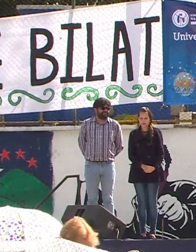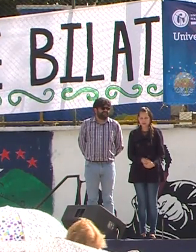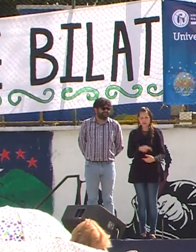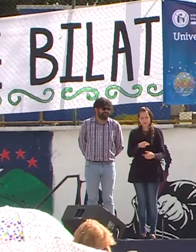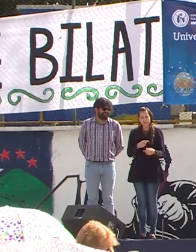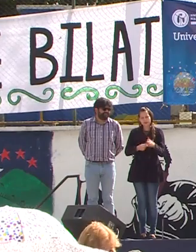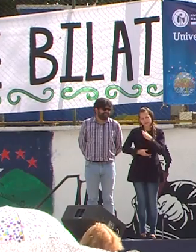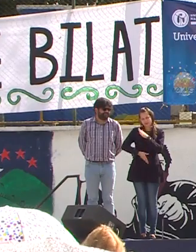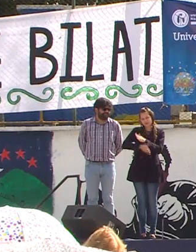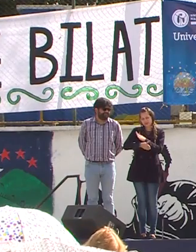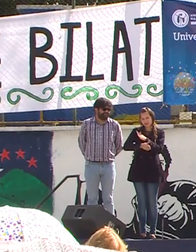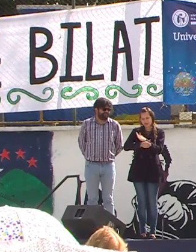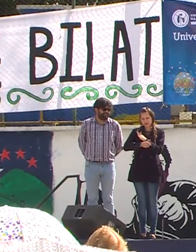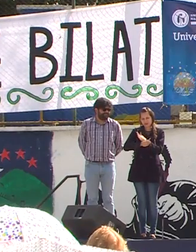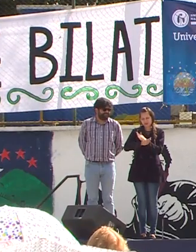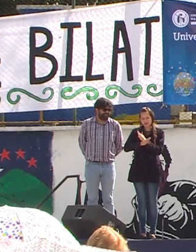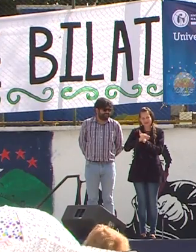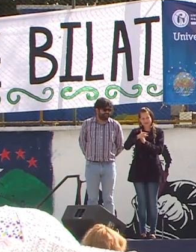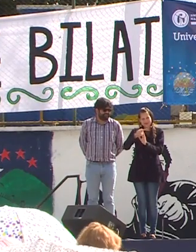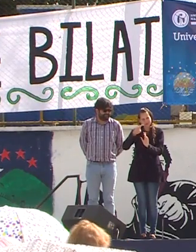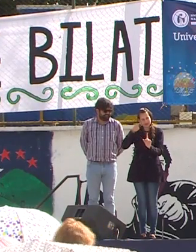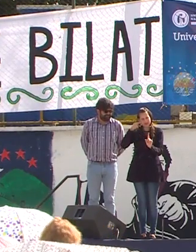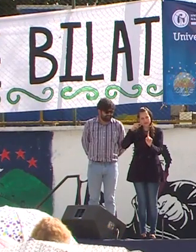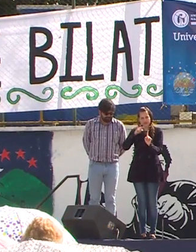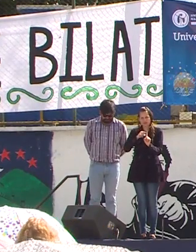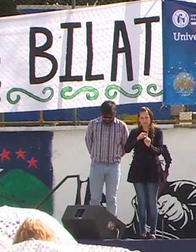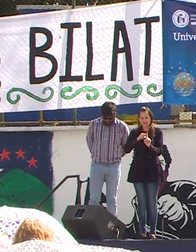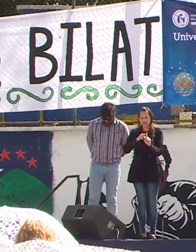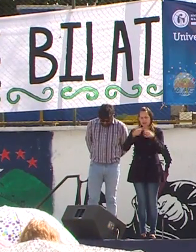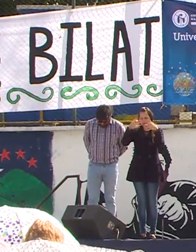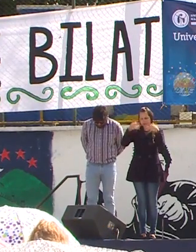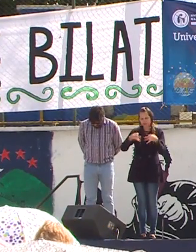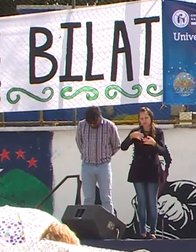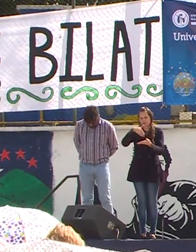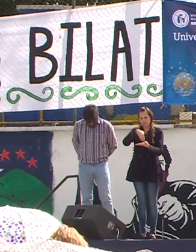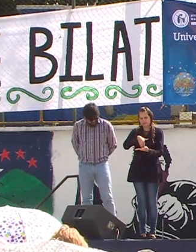Avanzamos en este propósito con paso firme.